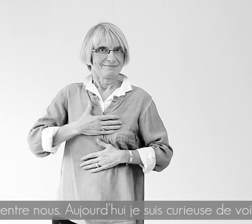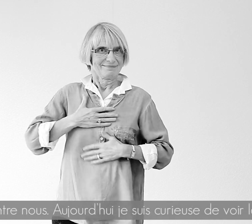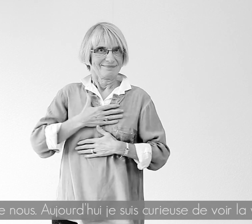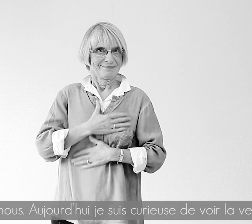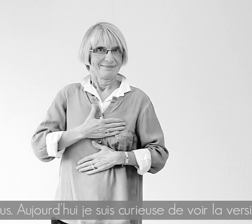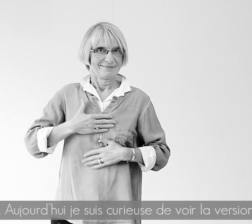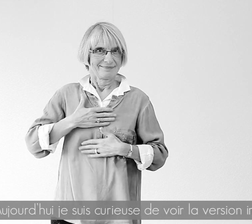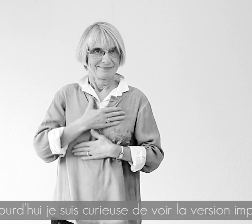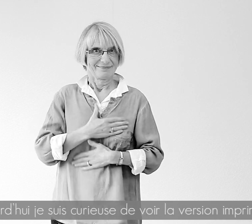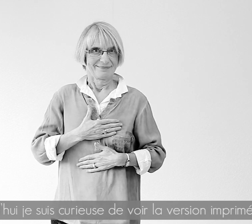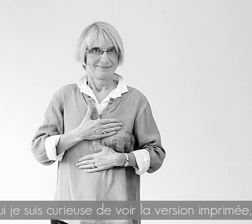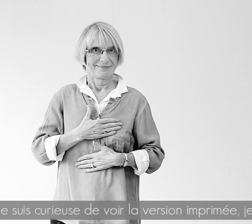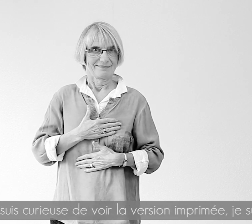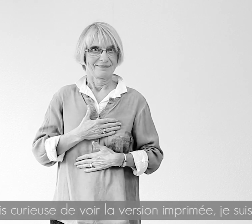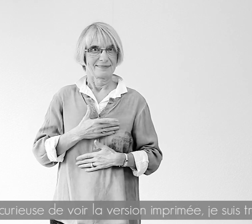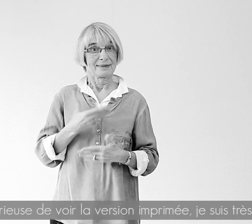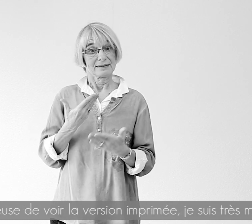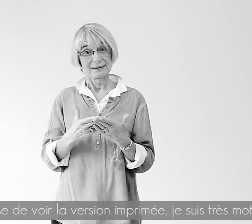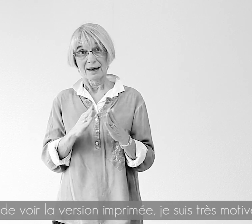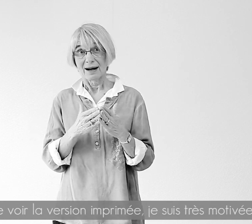Aujourd'hui, je suis curieuse de voir la version imprimée.